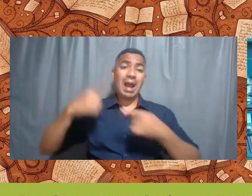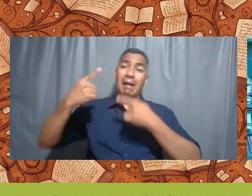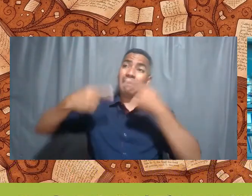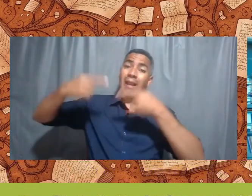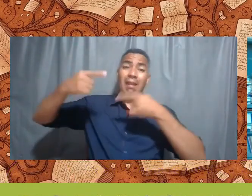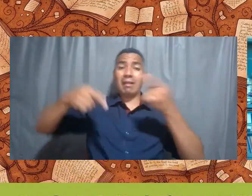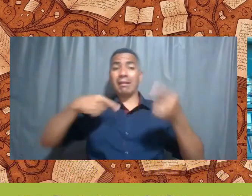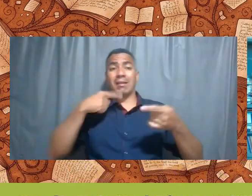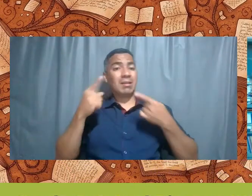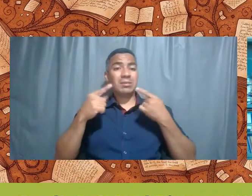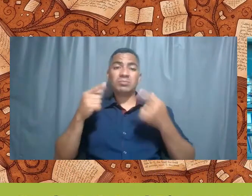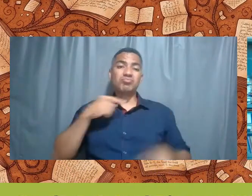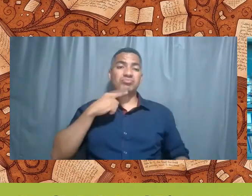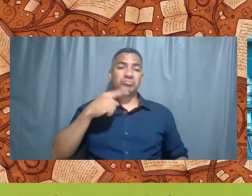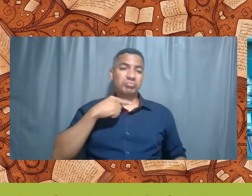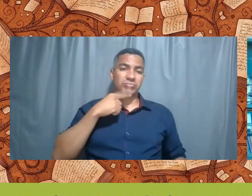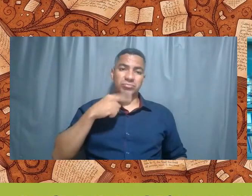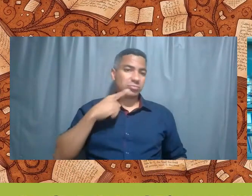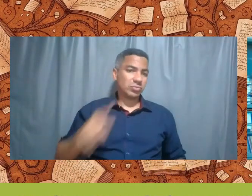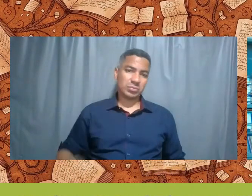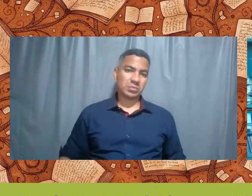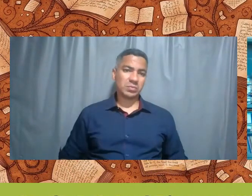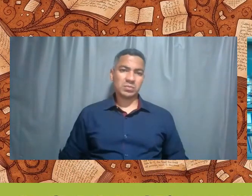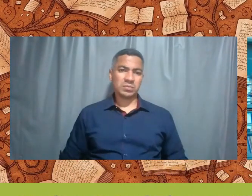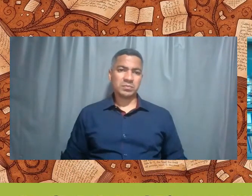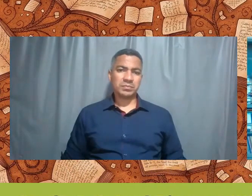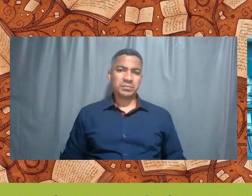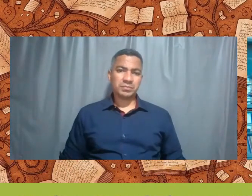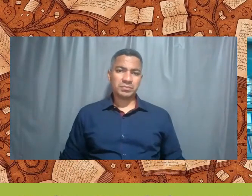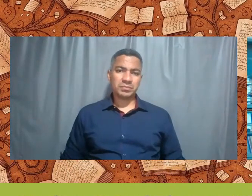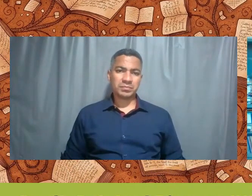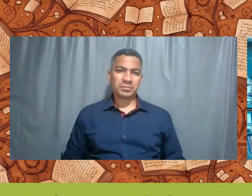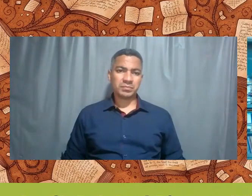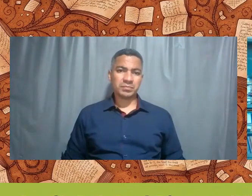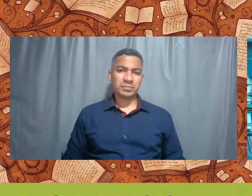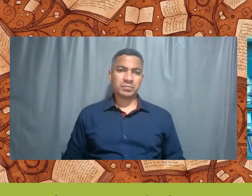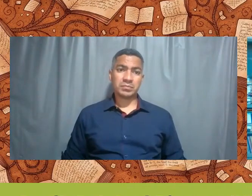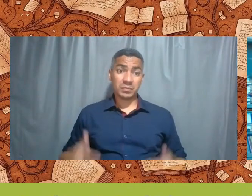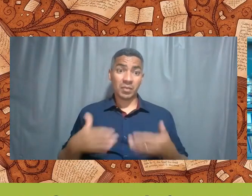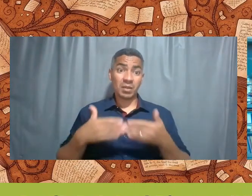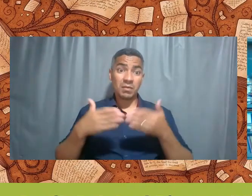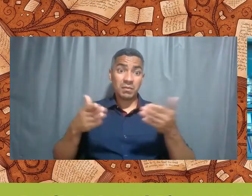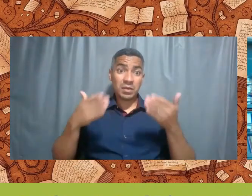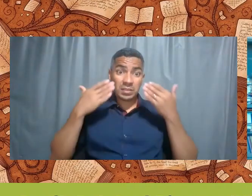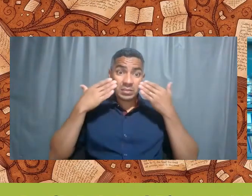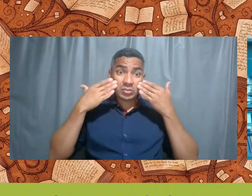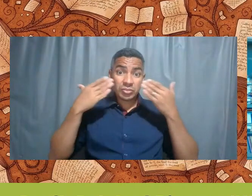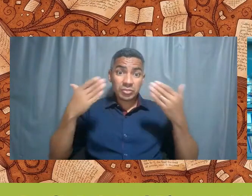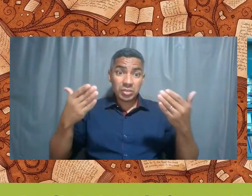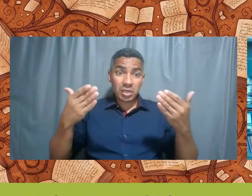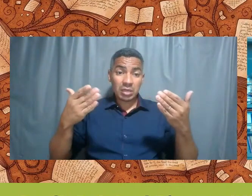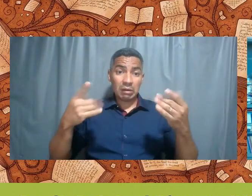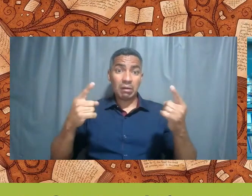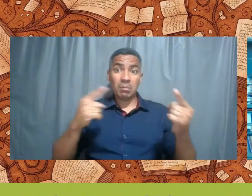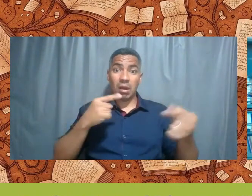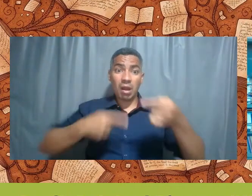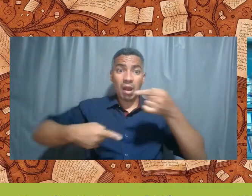morais, né? De maneira que você está diante de uma relação efetivamente